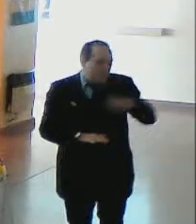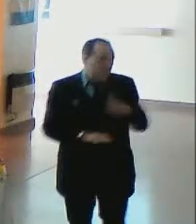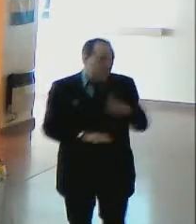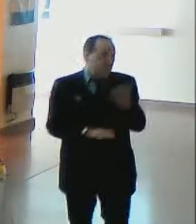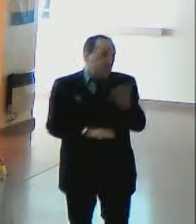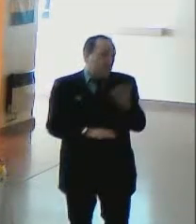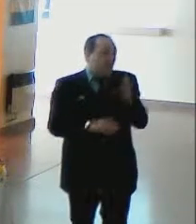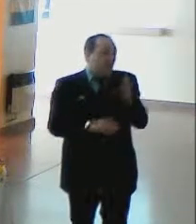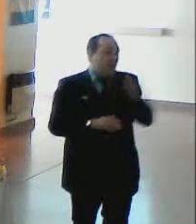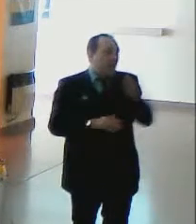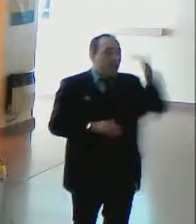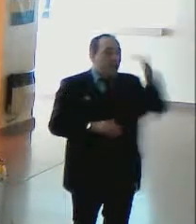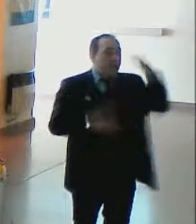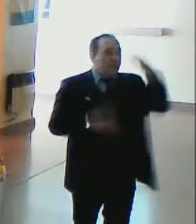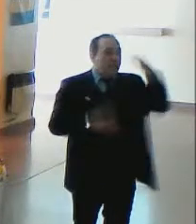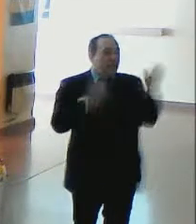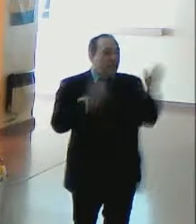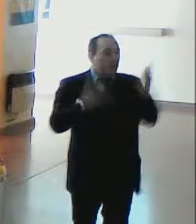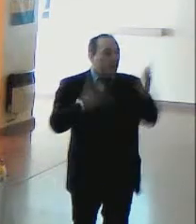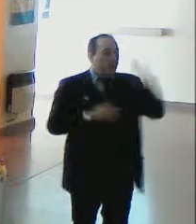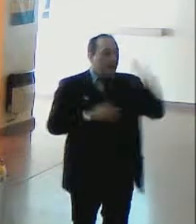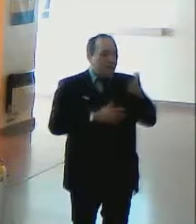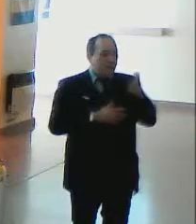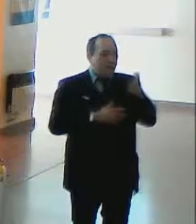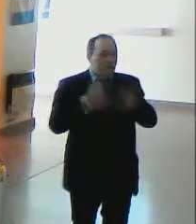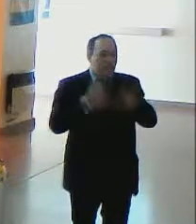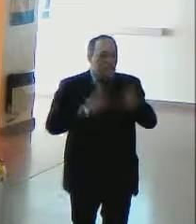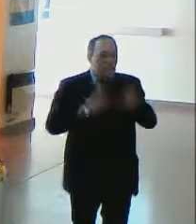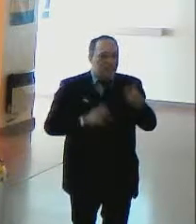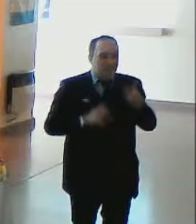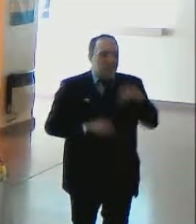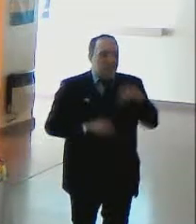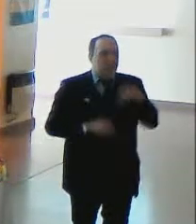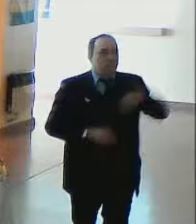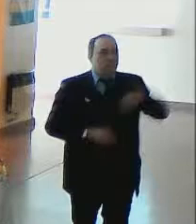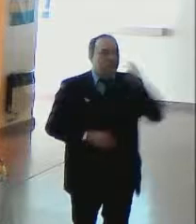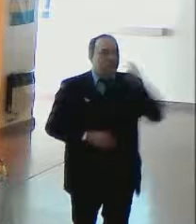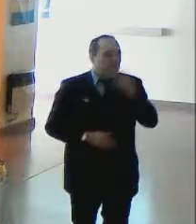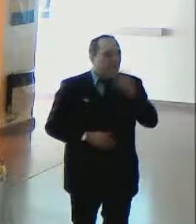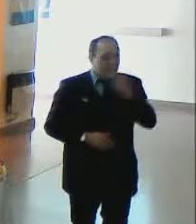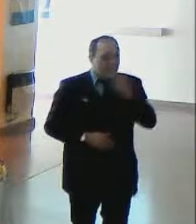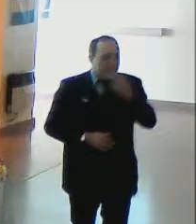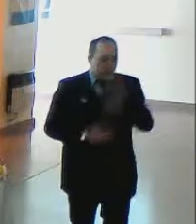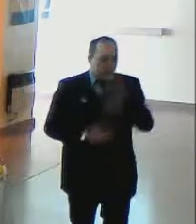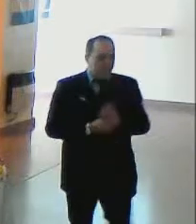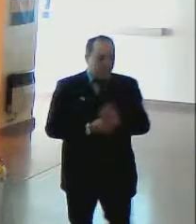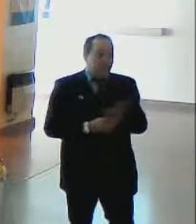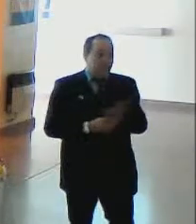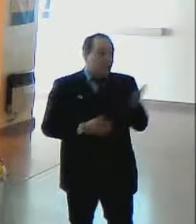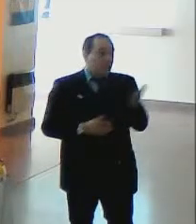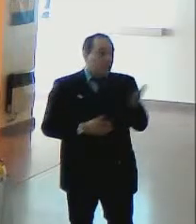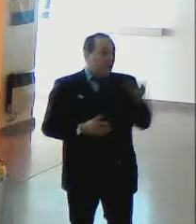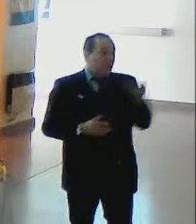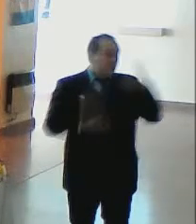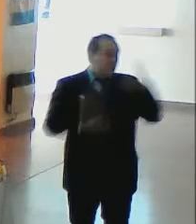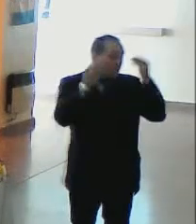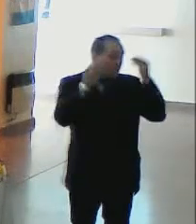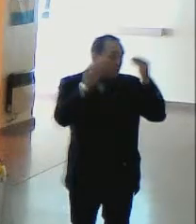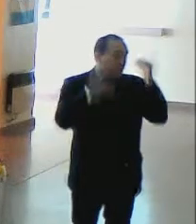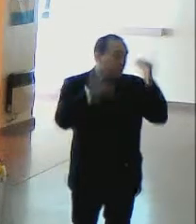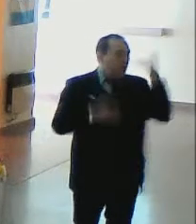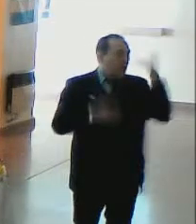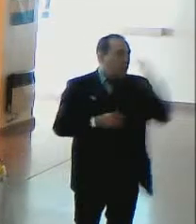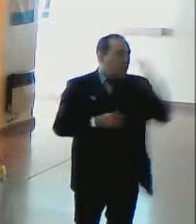siempre decía, me hablaba. Yo le decía, habla despacio, antes no había lengua de señas, era más el sistema